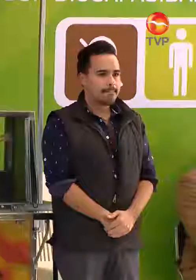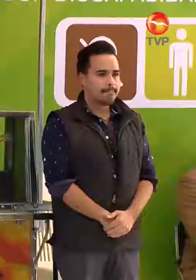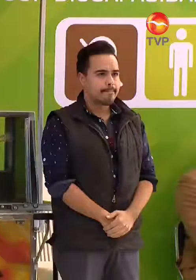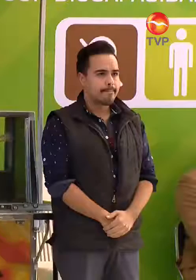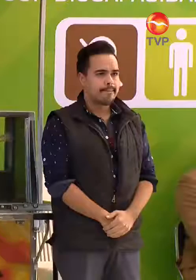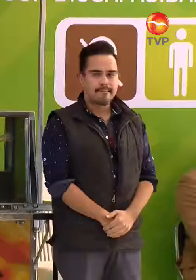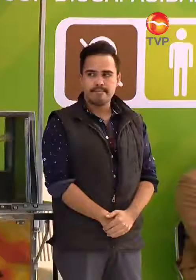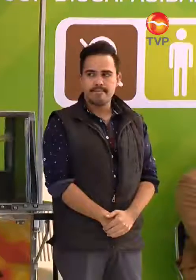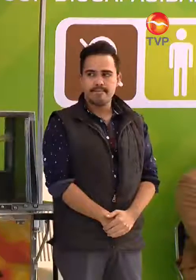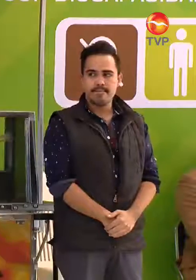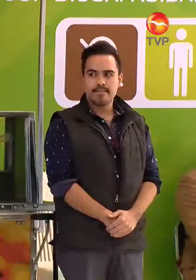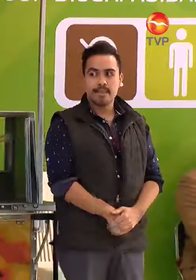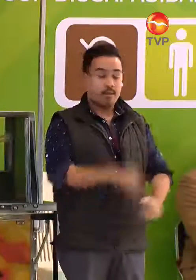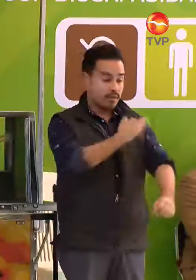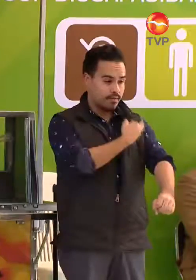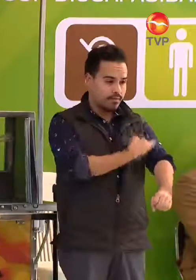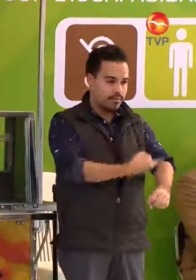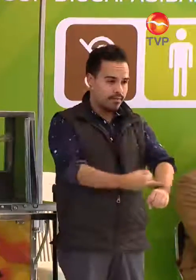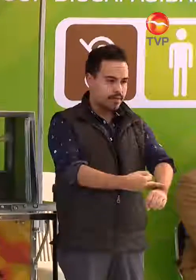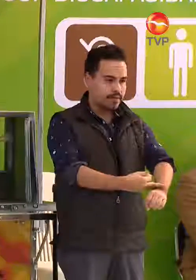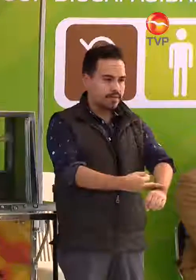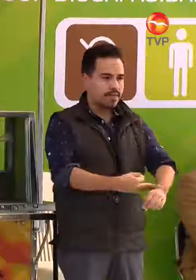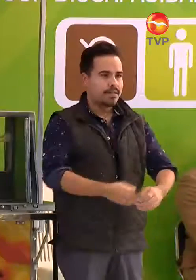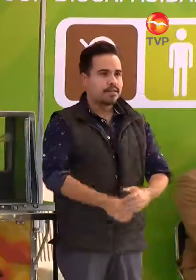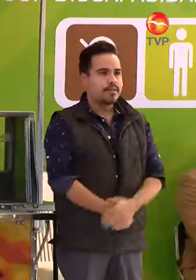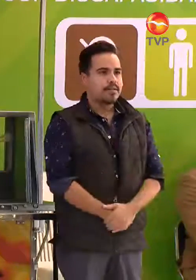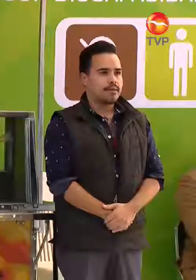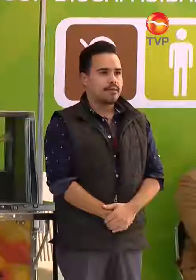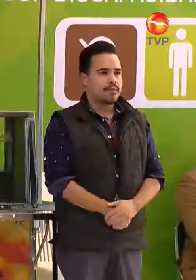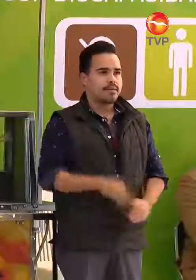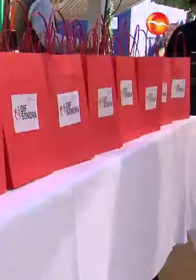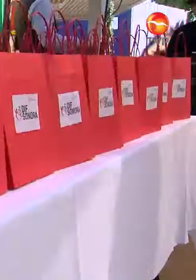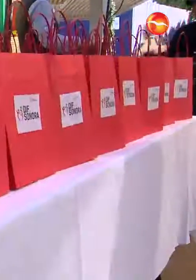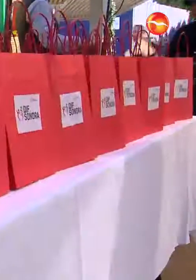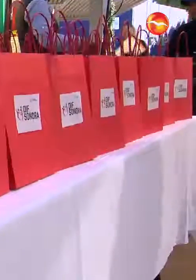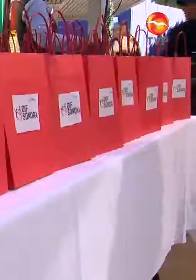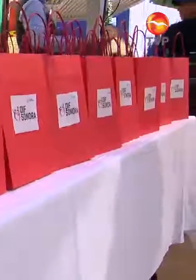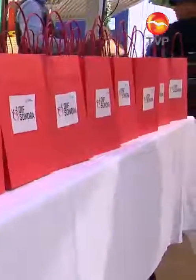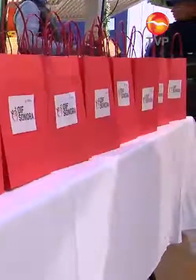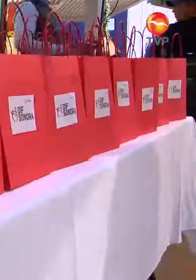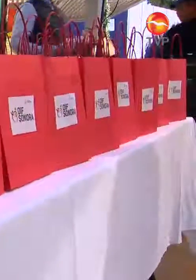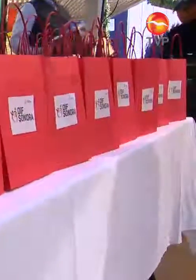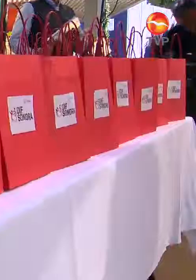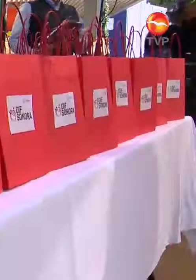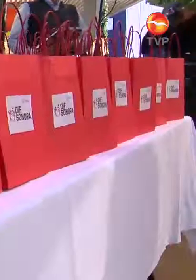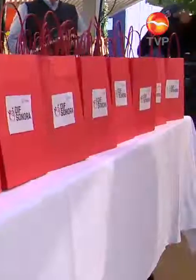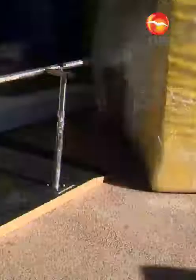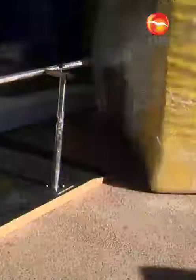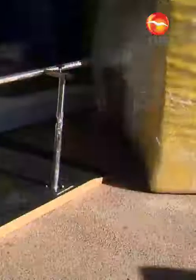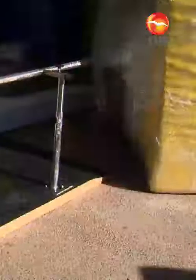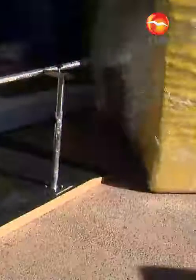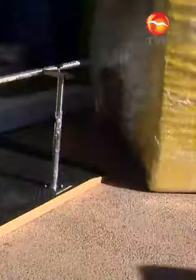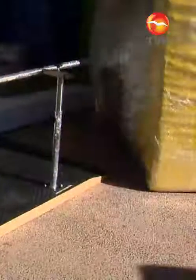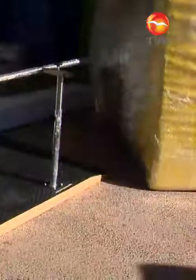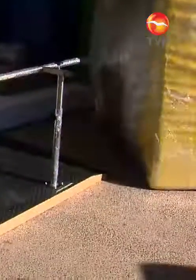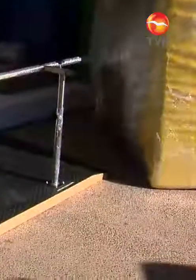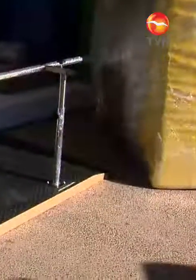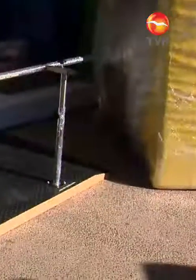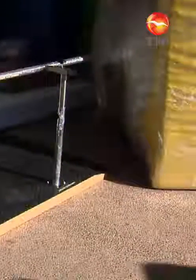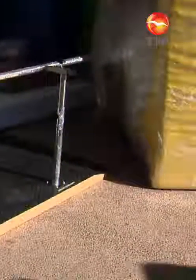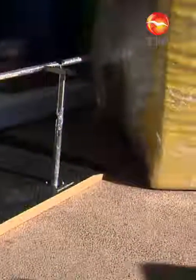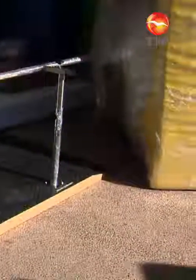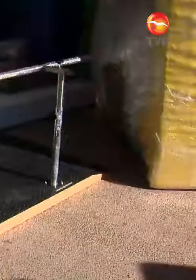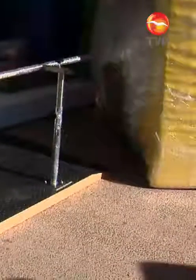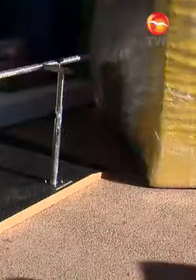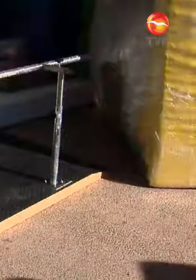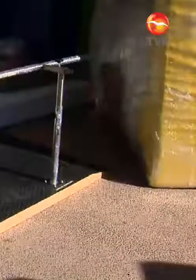familia donde sean independientes al máximo con edición de arturo campos para las noticias marco